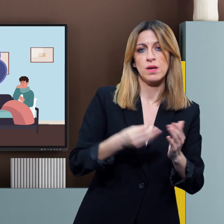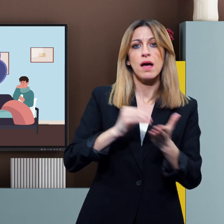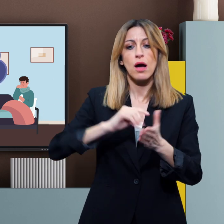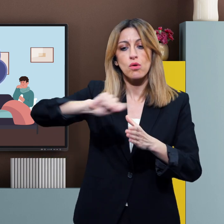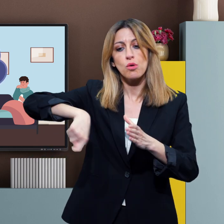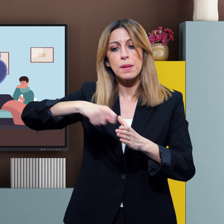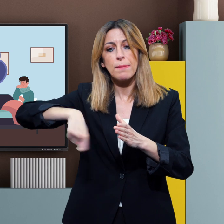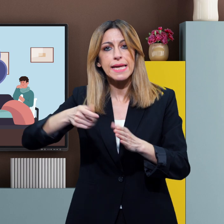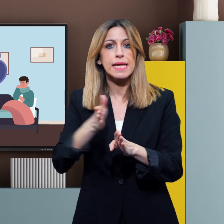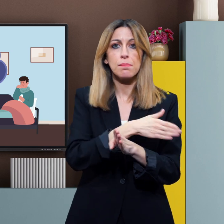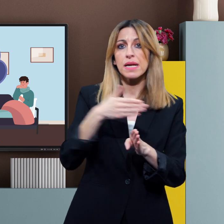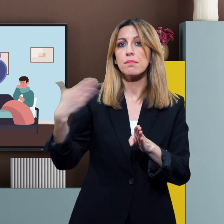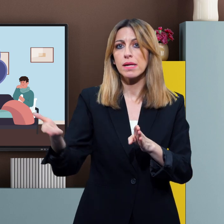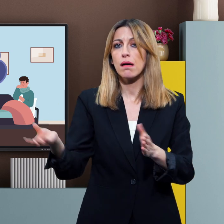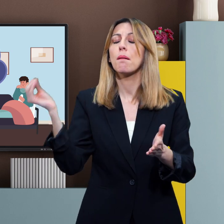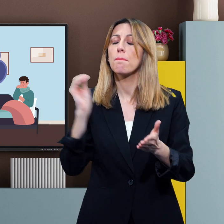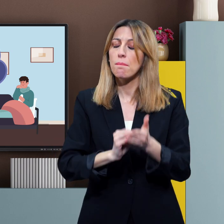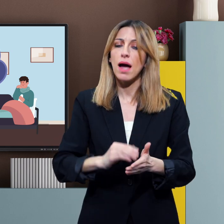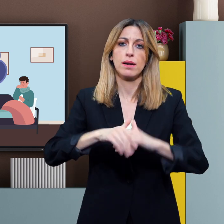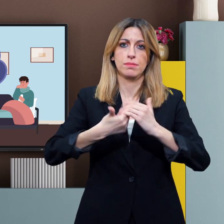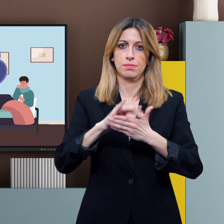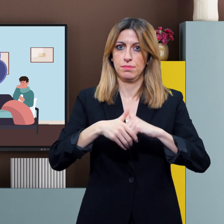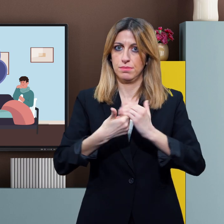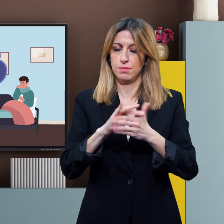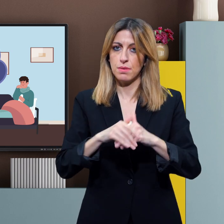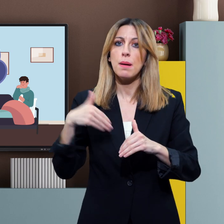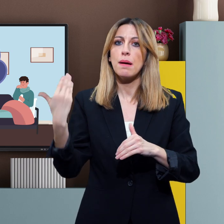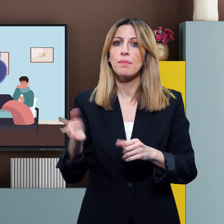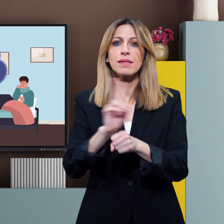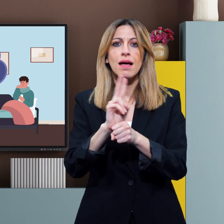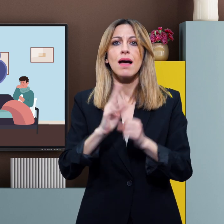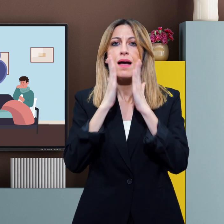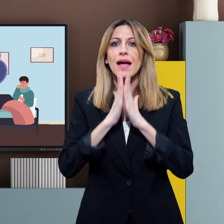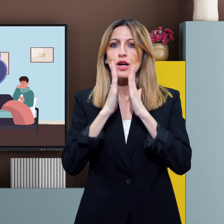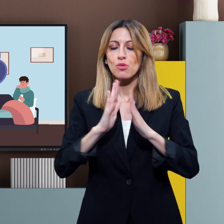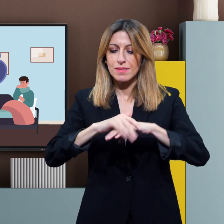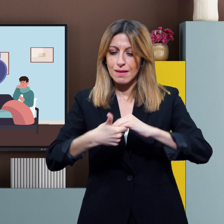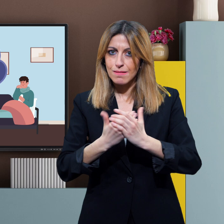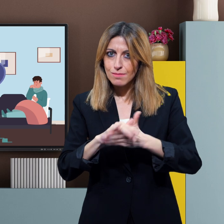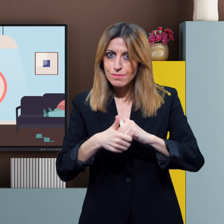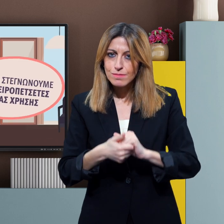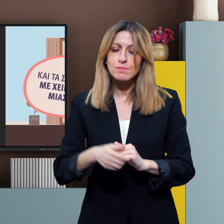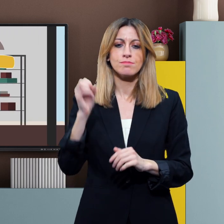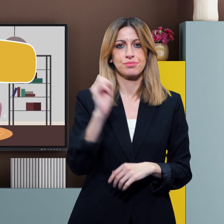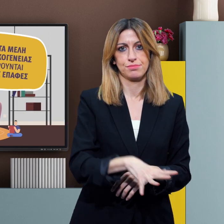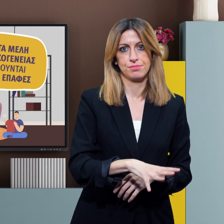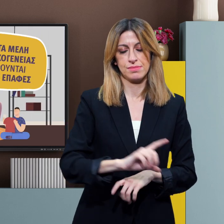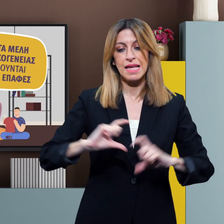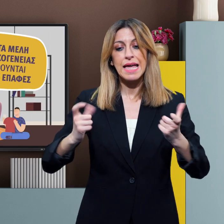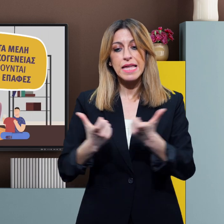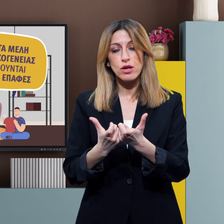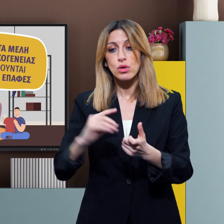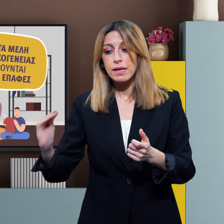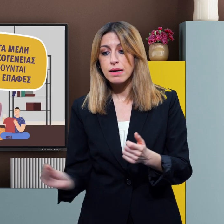την προετοιμασία φαγητού, πλένουμε καλά τα χέρια μας με σαπούνι και νερό και τα στεγνώνουμε με χειροπετσέτες μίας χρήσης. Όλα τα μέλη